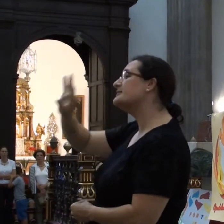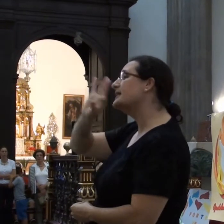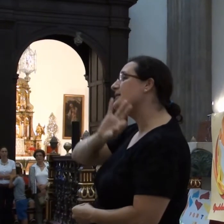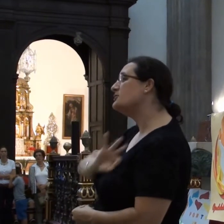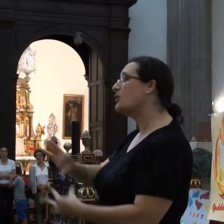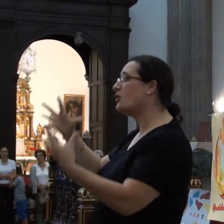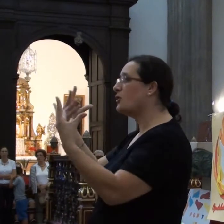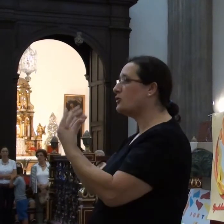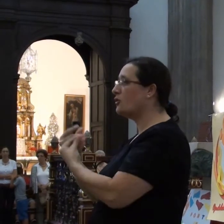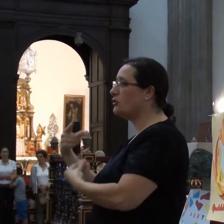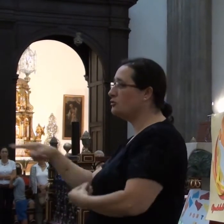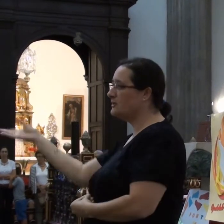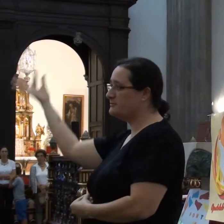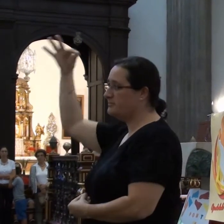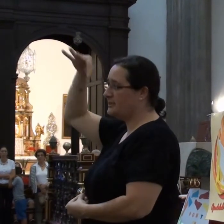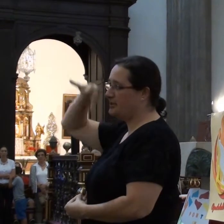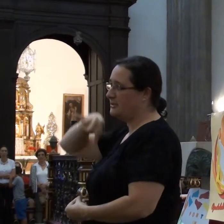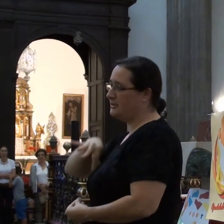Mírame señor